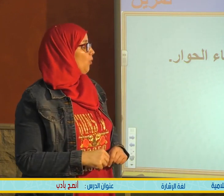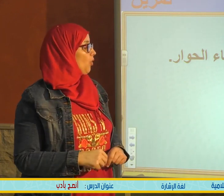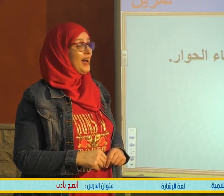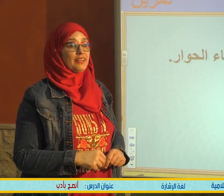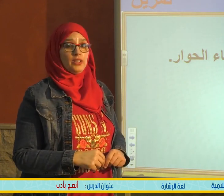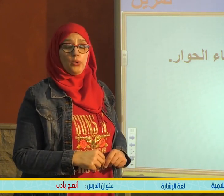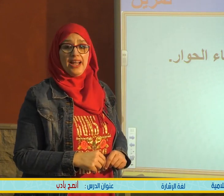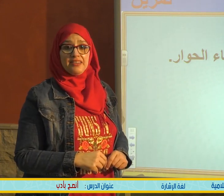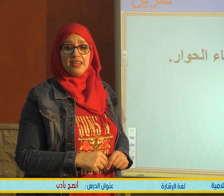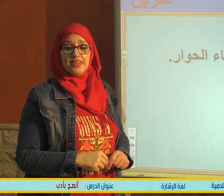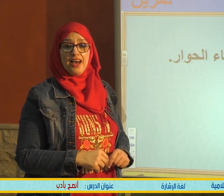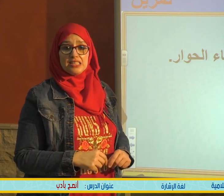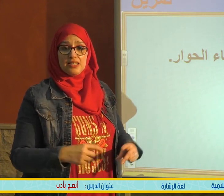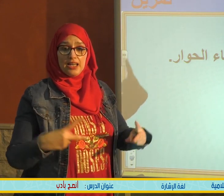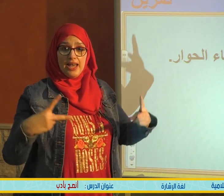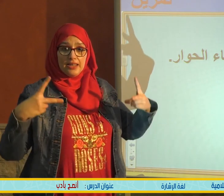أقاطع حديث أصدقائي.